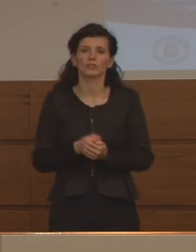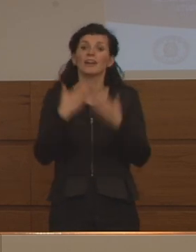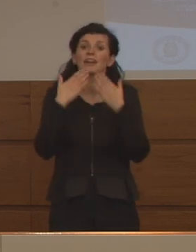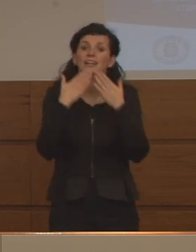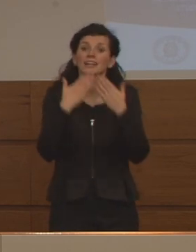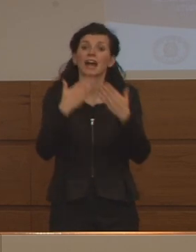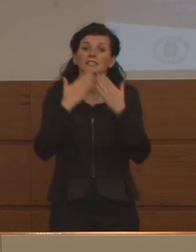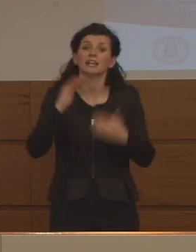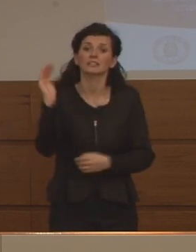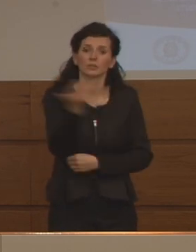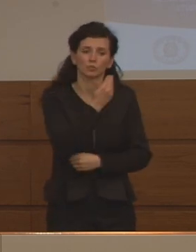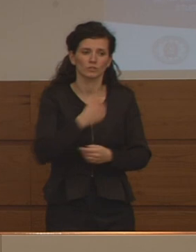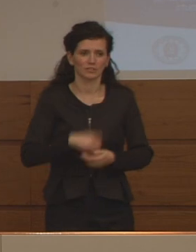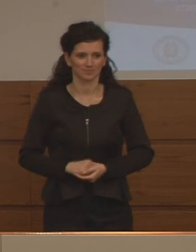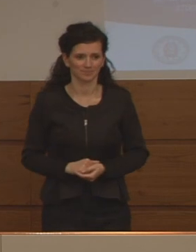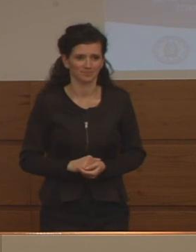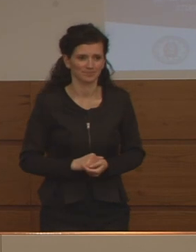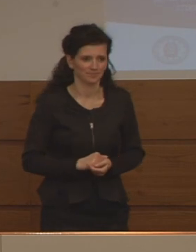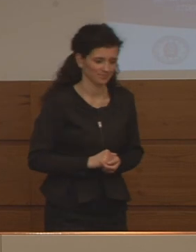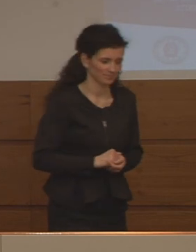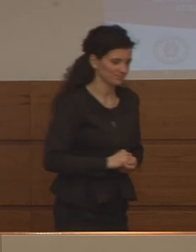grazie a tutti